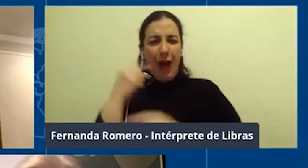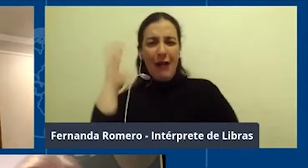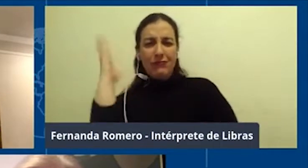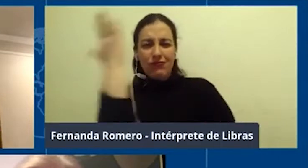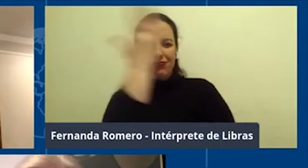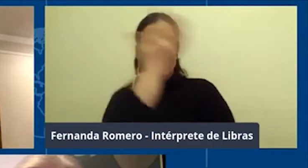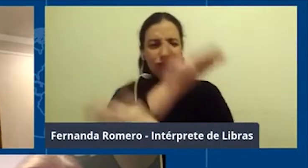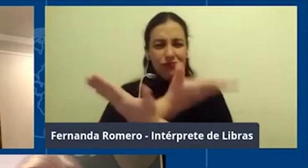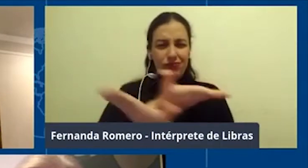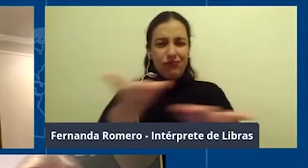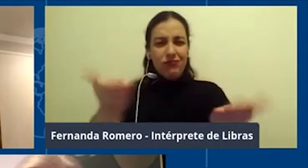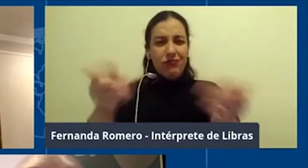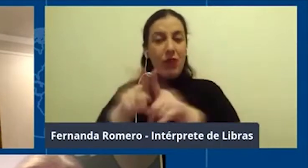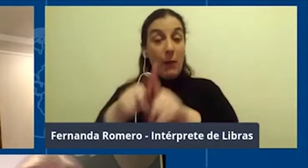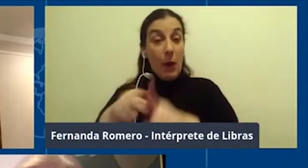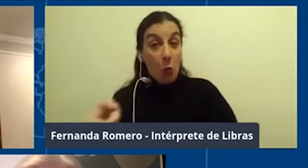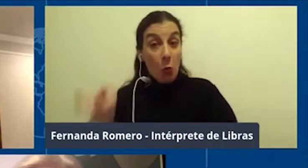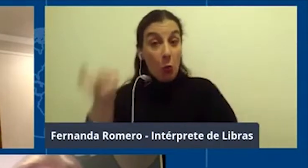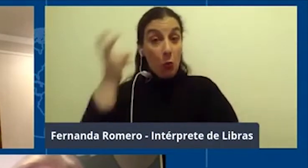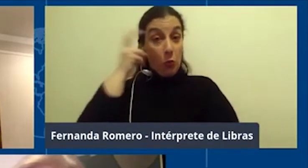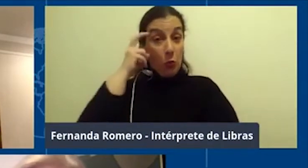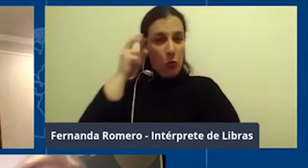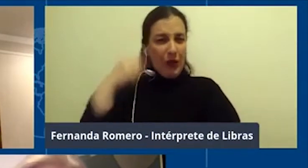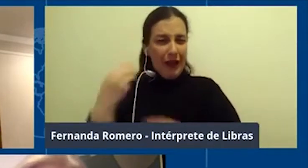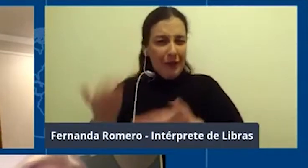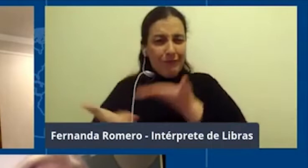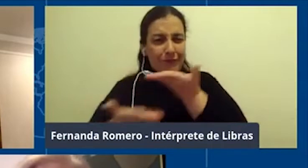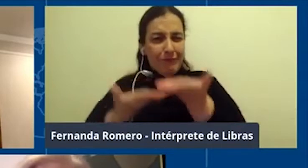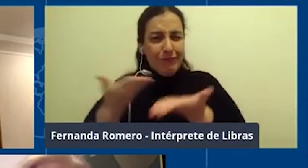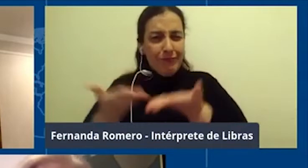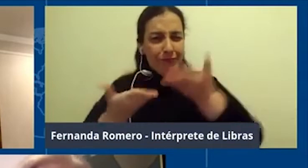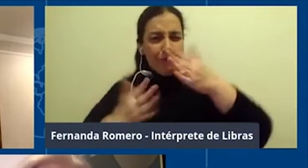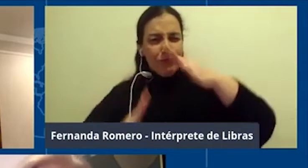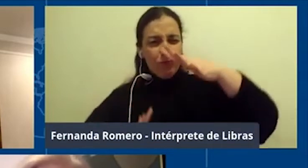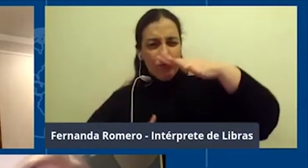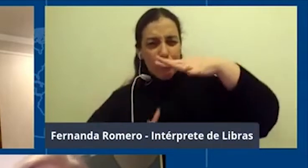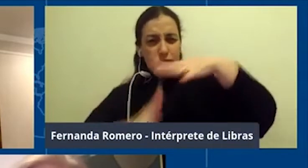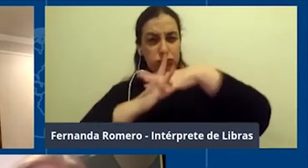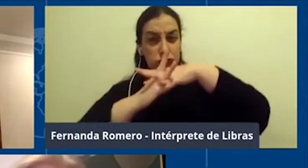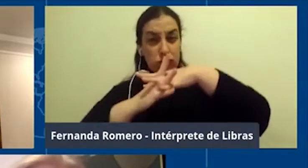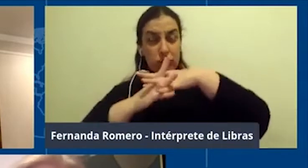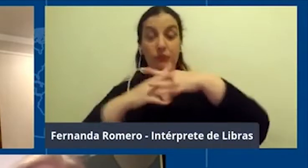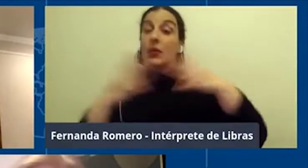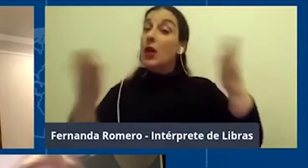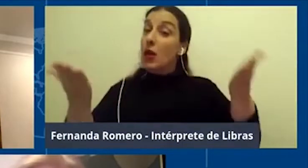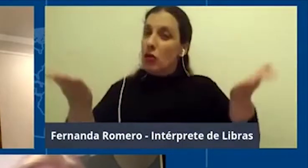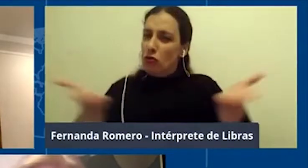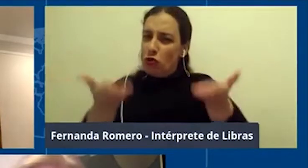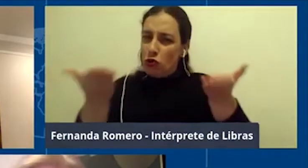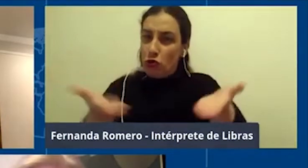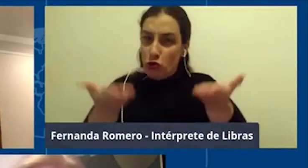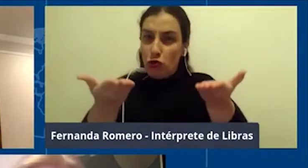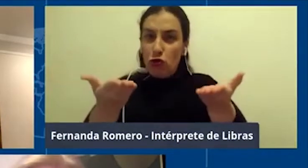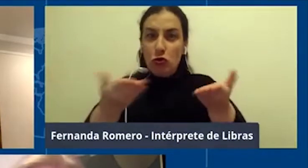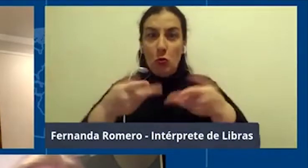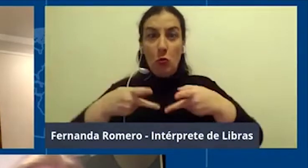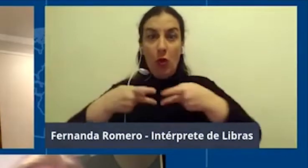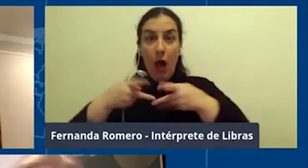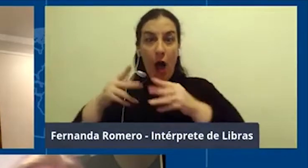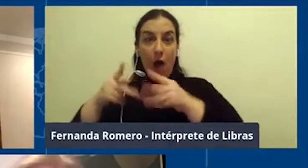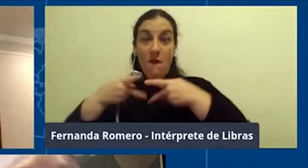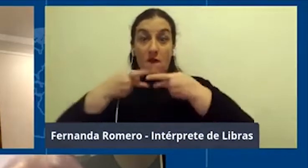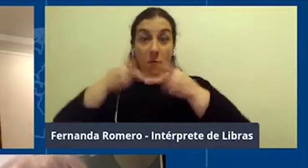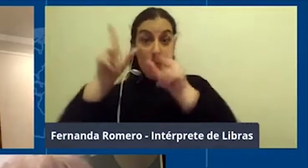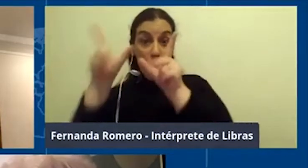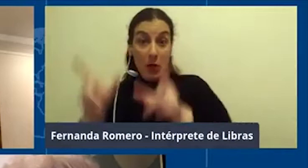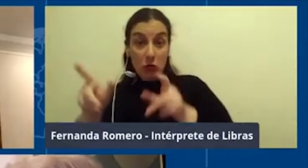culturais e de nossa excelência de atendimento podem estimular a demanda de visitantes de países vizinhos e até